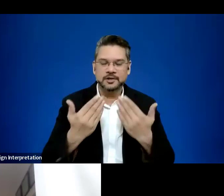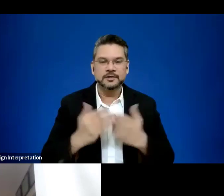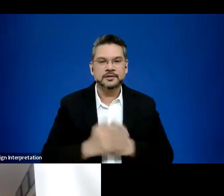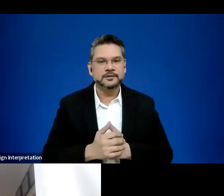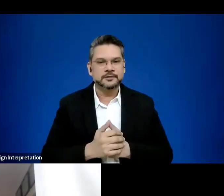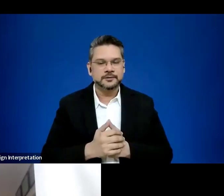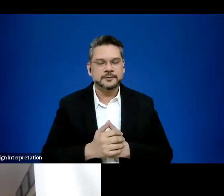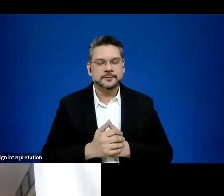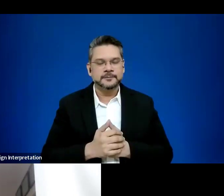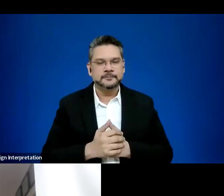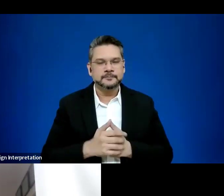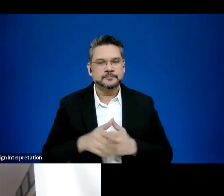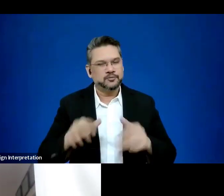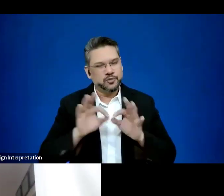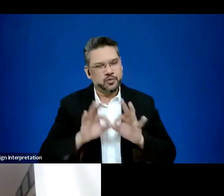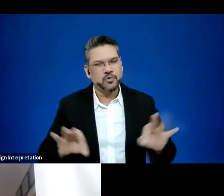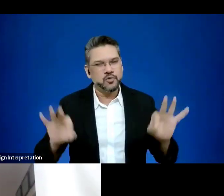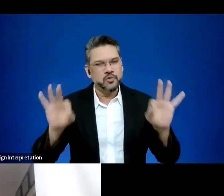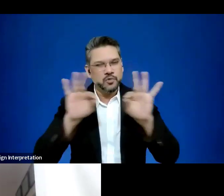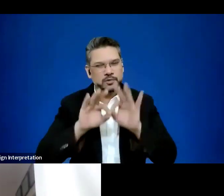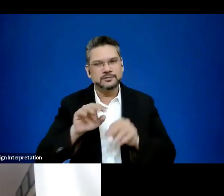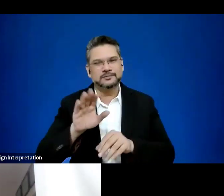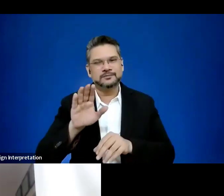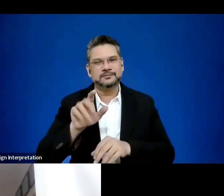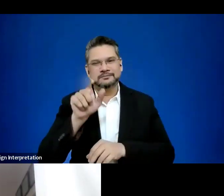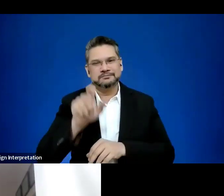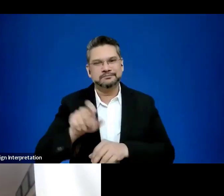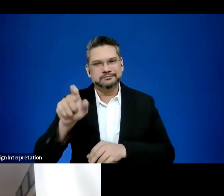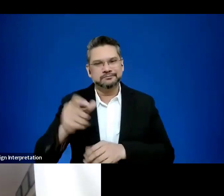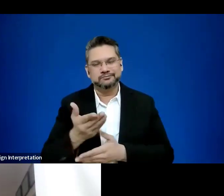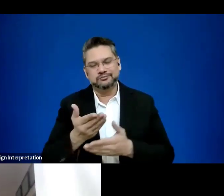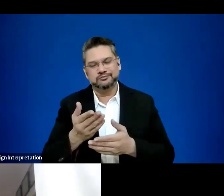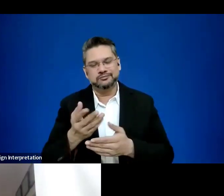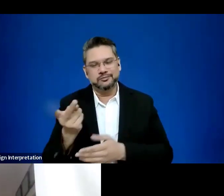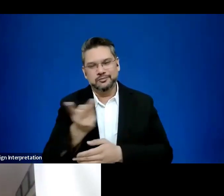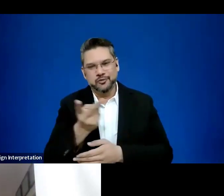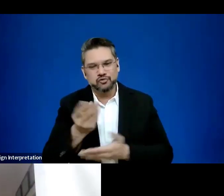Netra 来参与我们